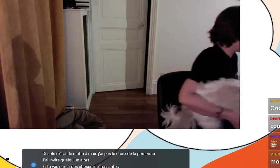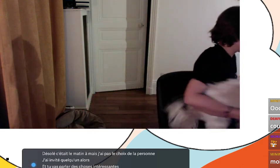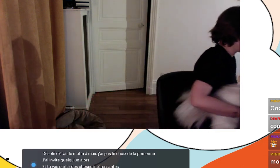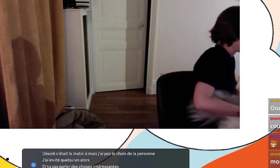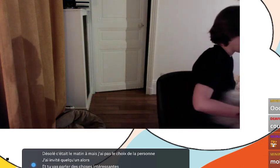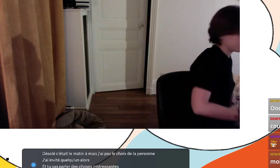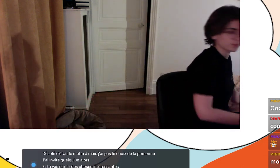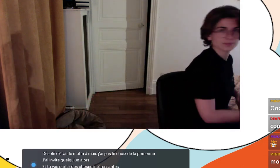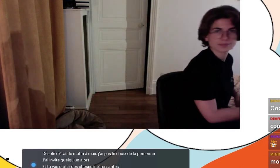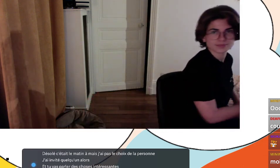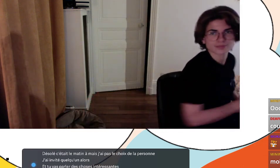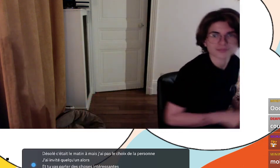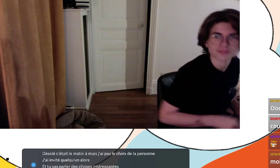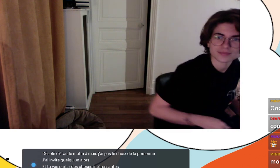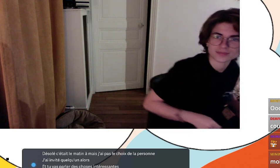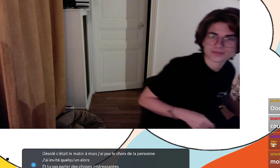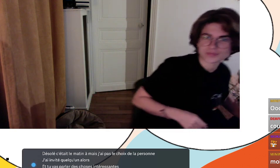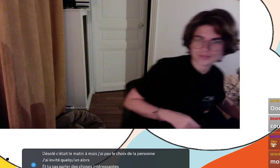vas-y.